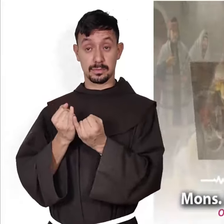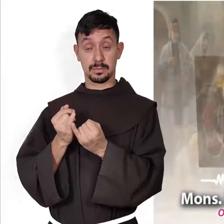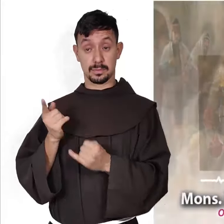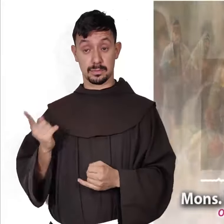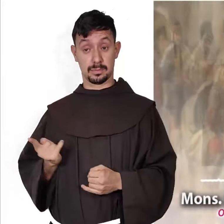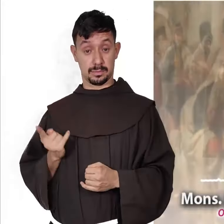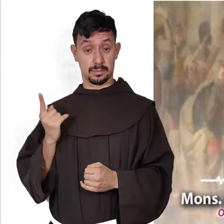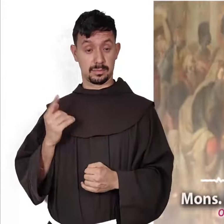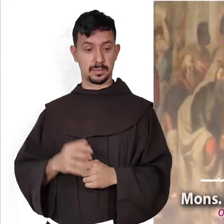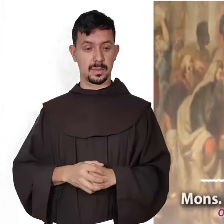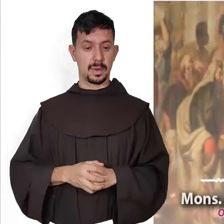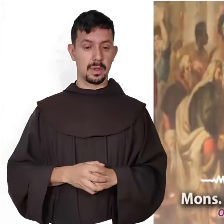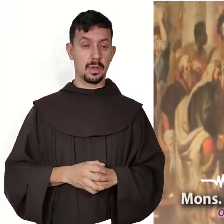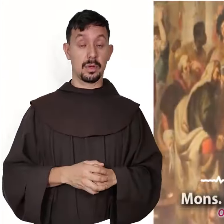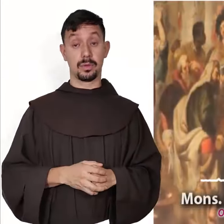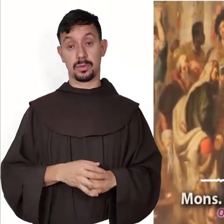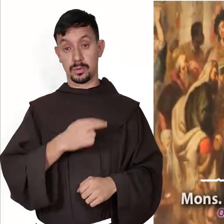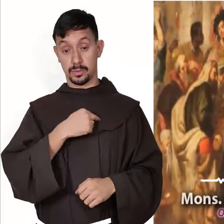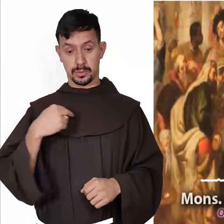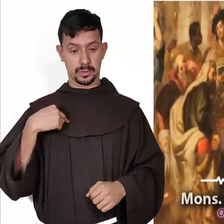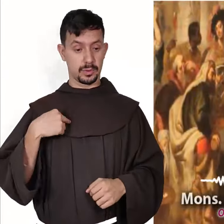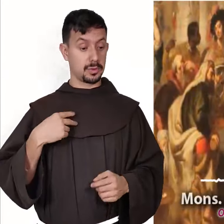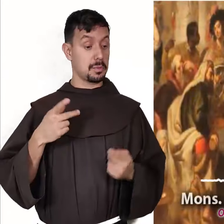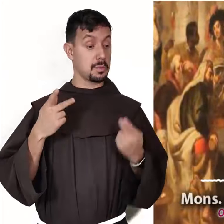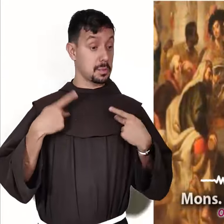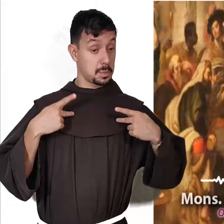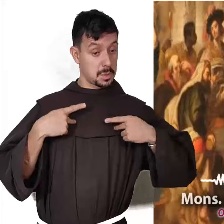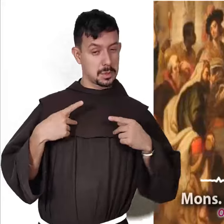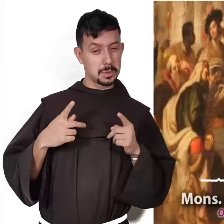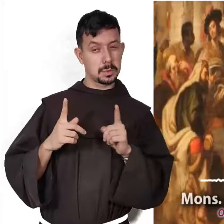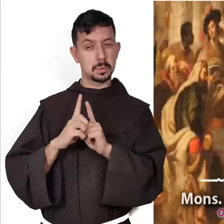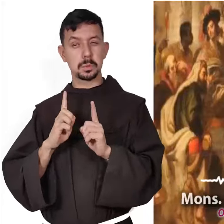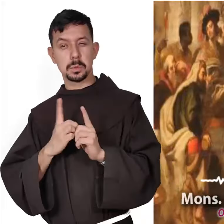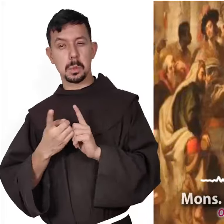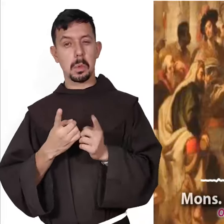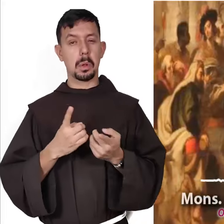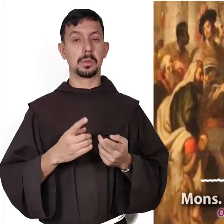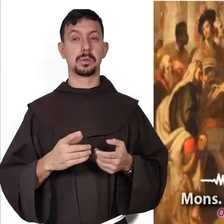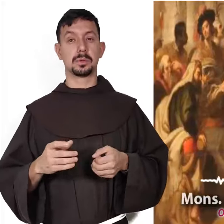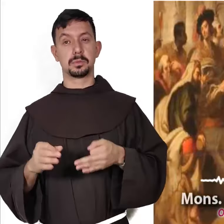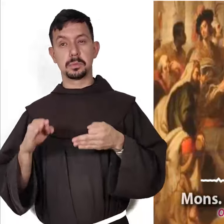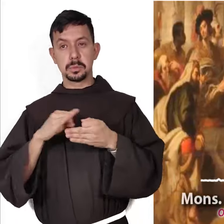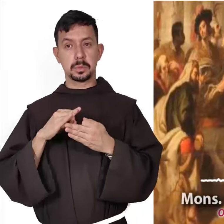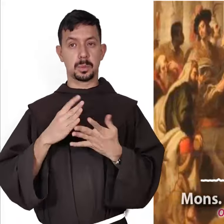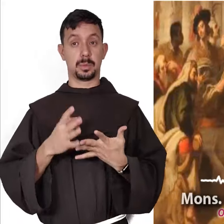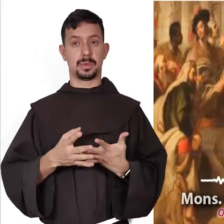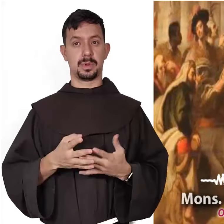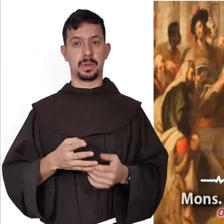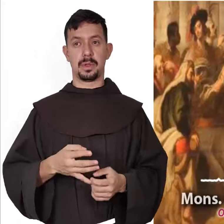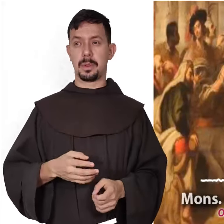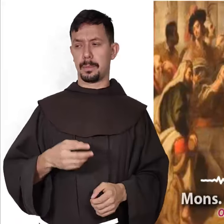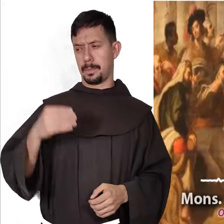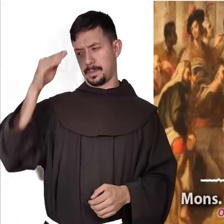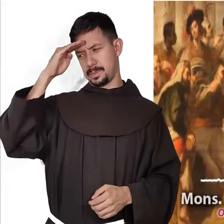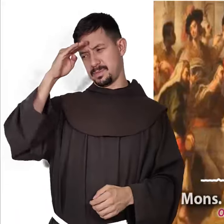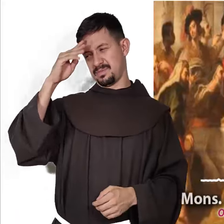lo mismo. Es más, con frecuencia sucede en nuestros círculos que a personas, ya no digamos de dudosa reputación,